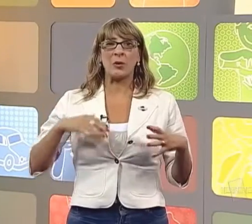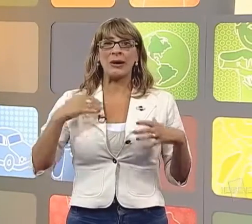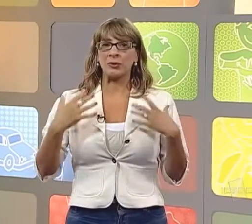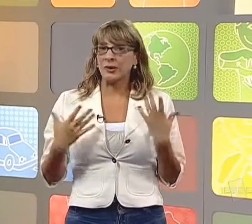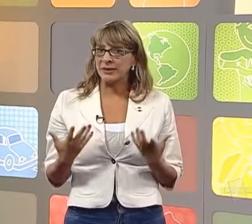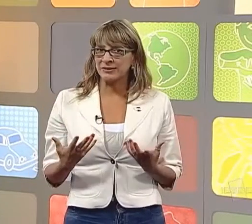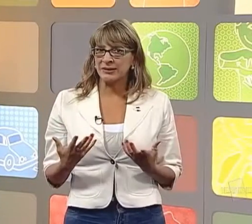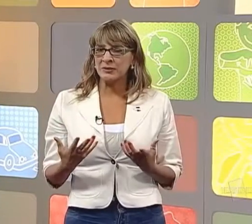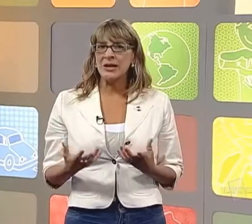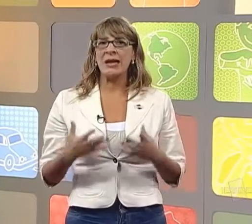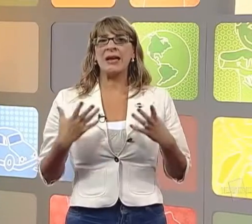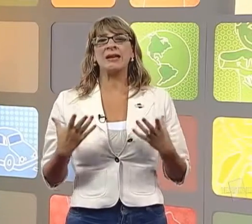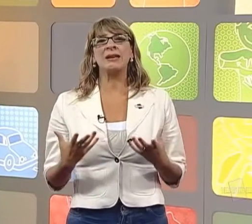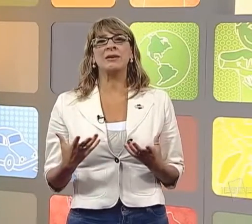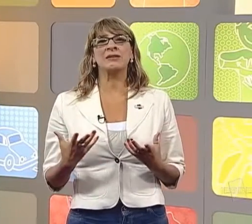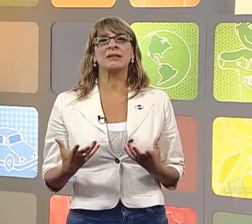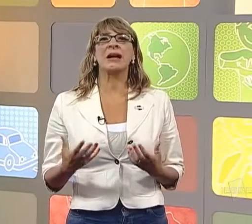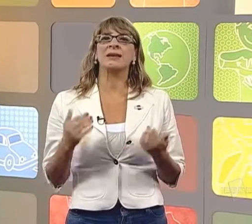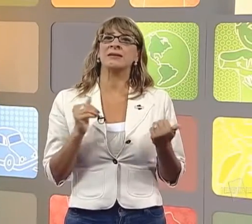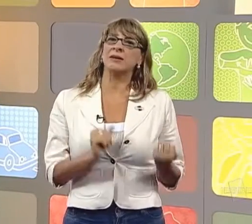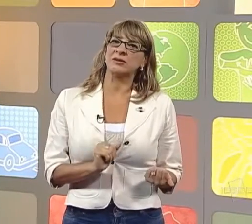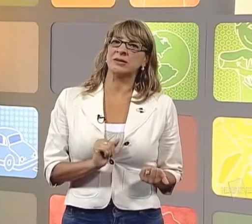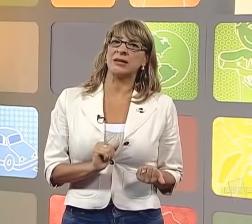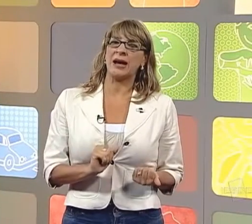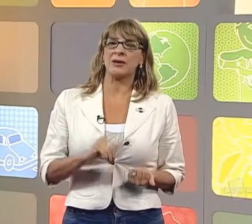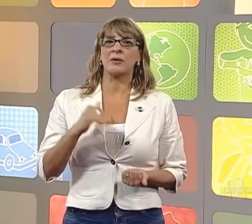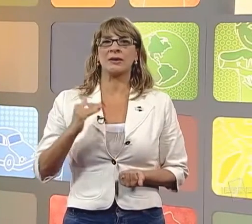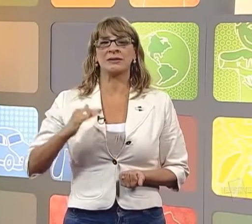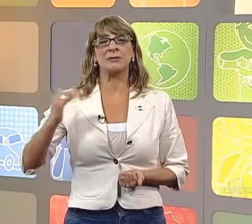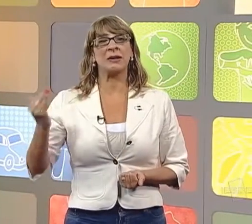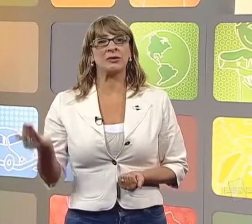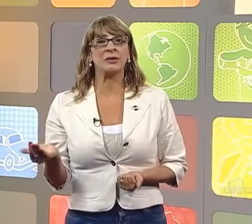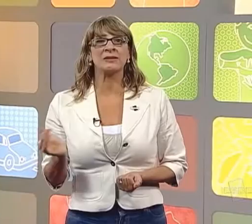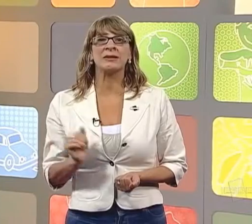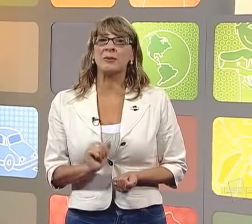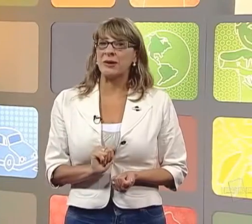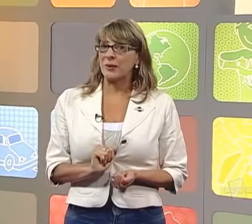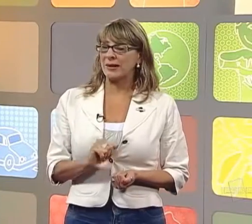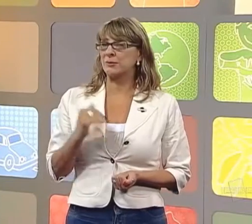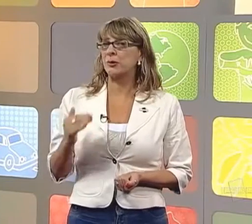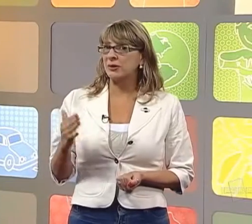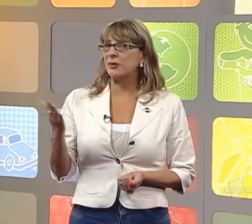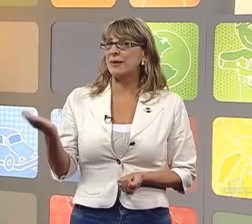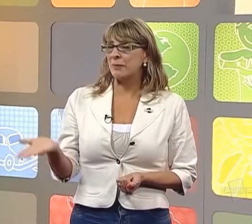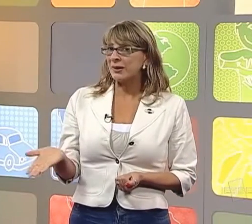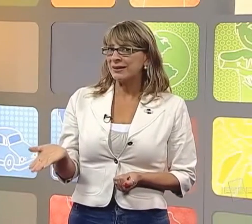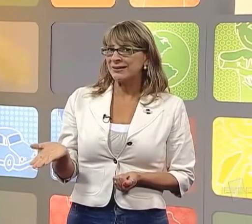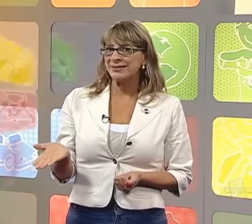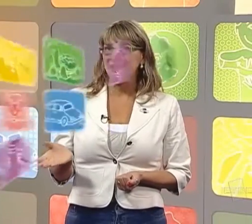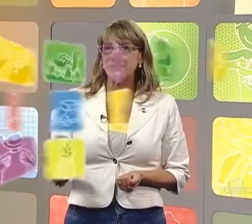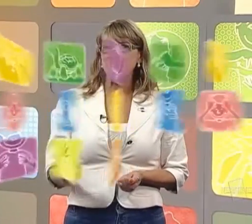a entonação, em língua de sinais, isso se dá com as expressões não manuais. Por isso a importância.